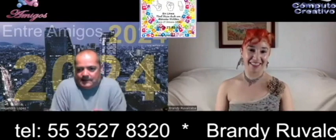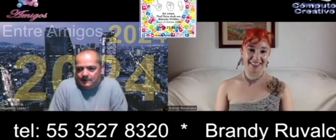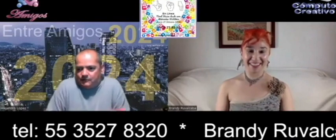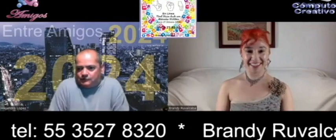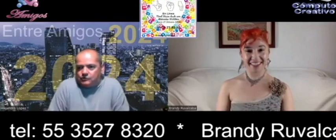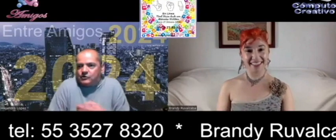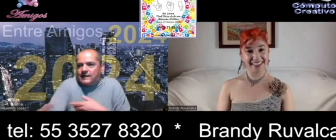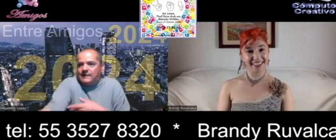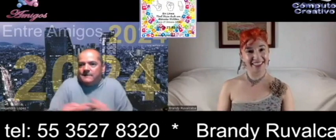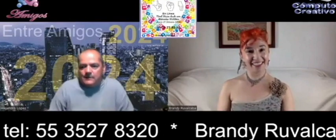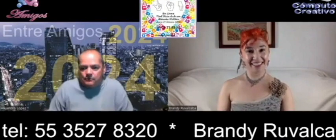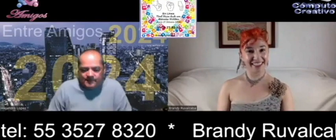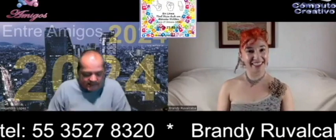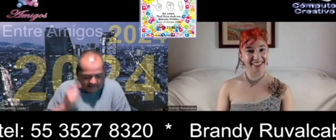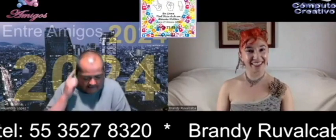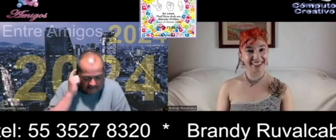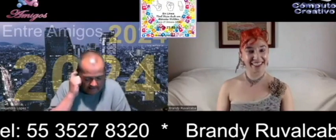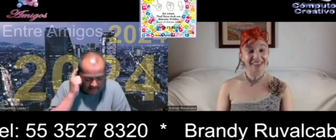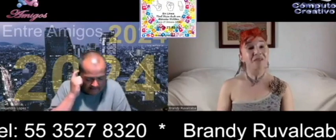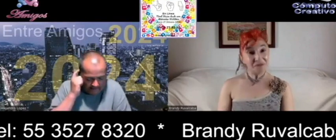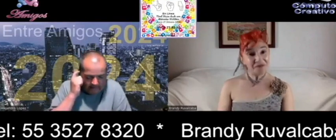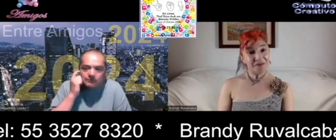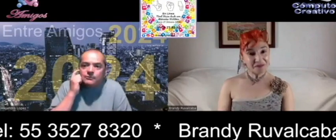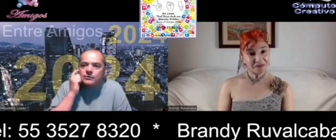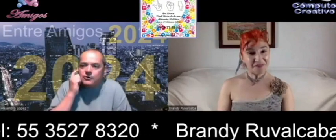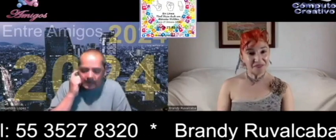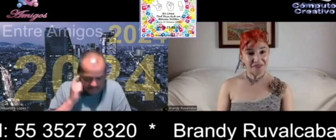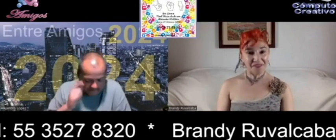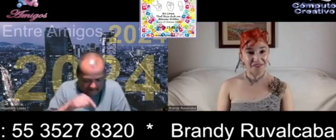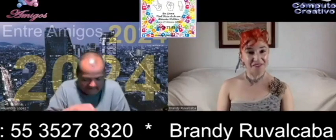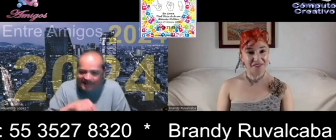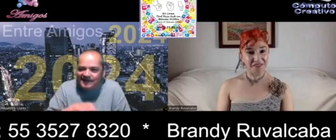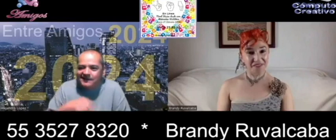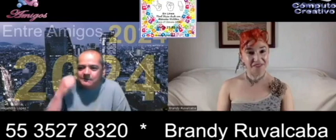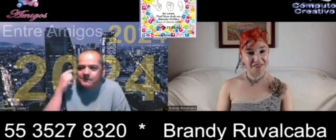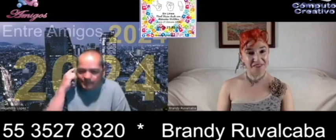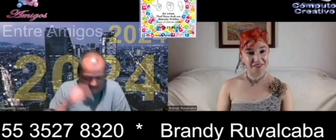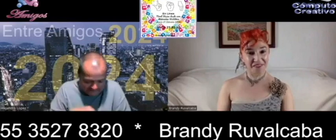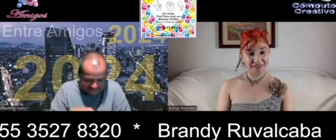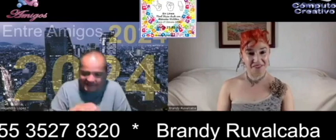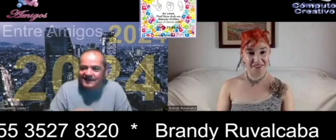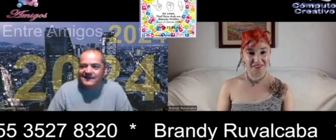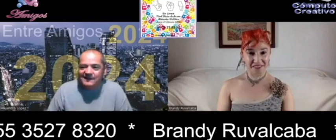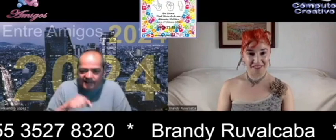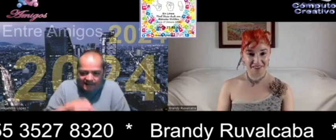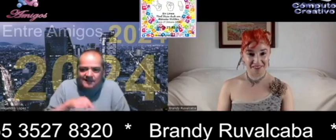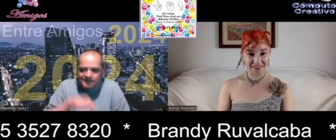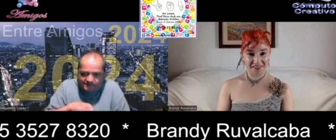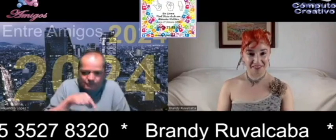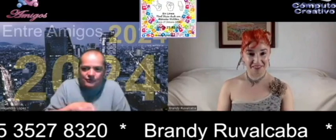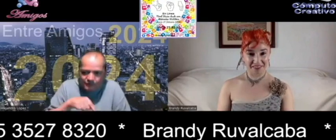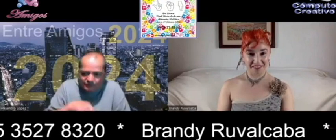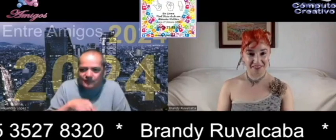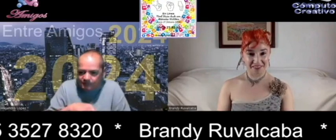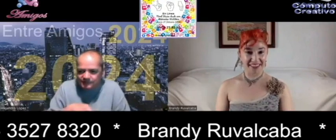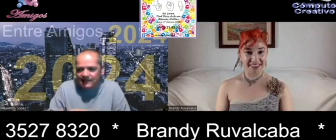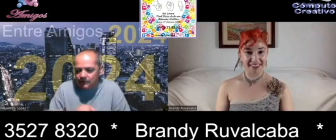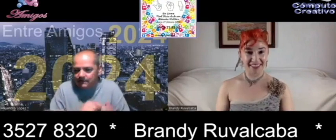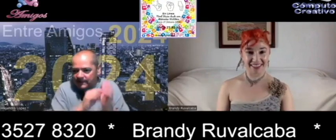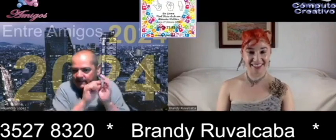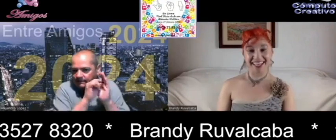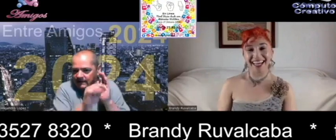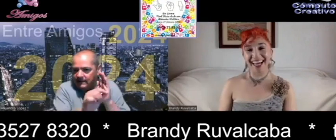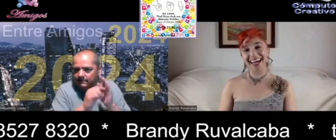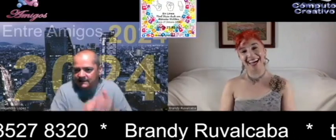si digamos, yo te quería mandar un mensaje a ti y ¿cómo pongo la B? ¿Y cómo pongo la C? Y ella andabas duro y duro